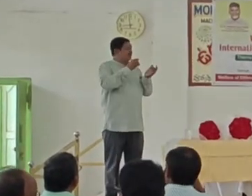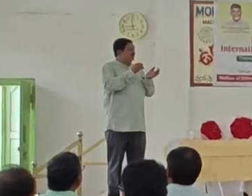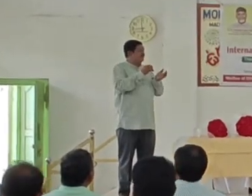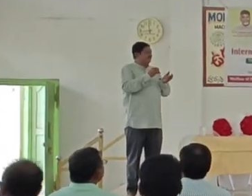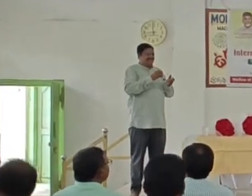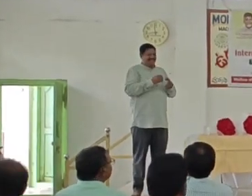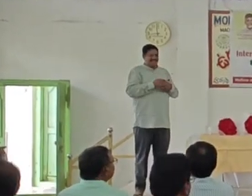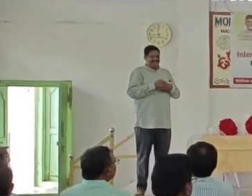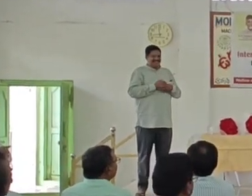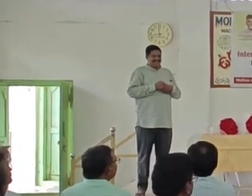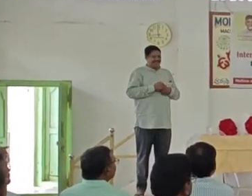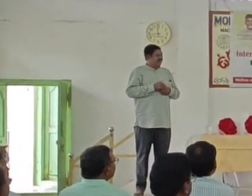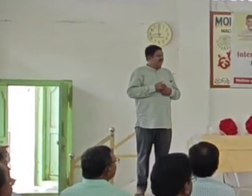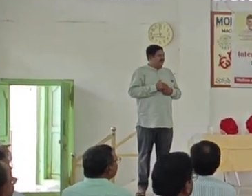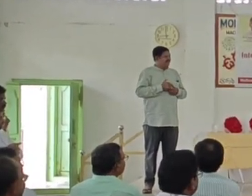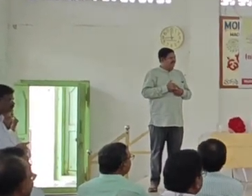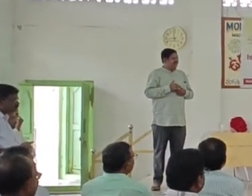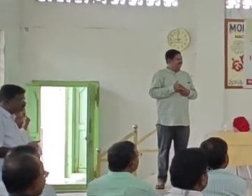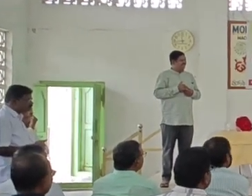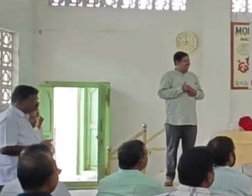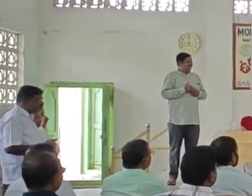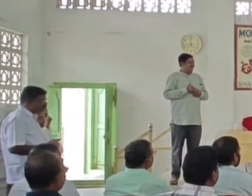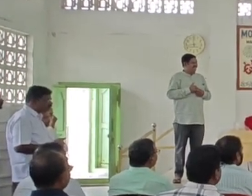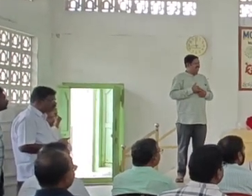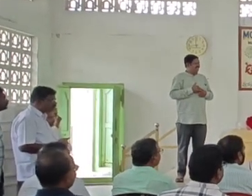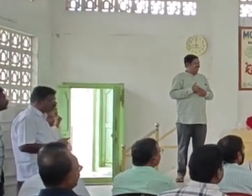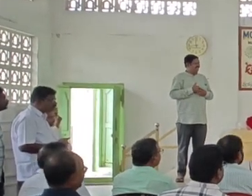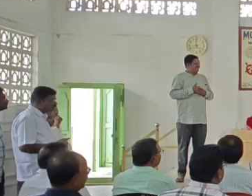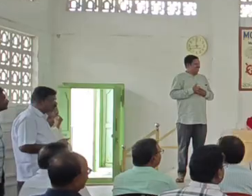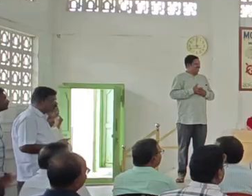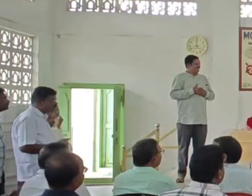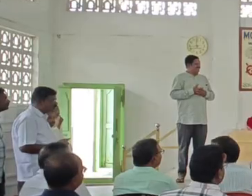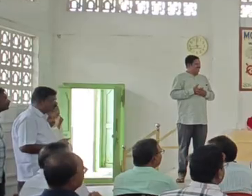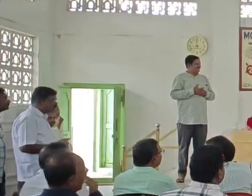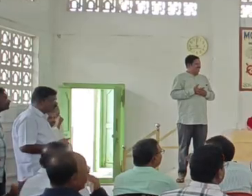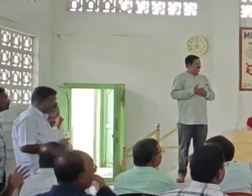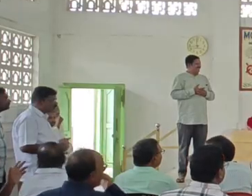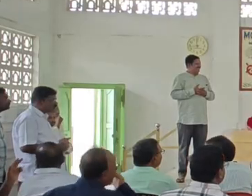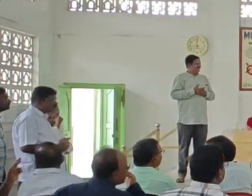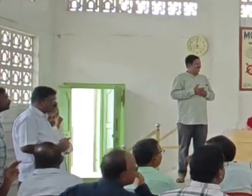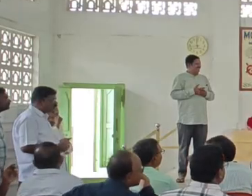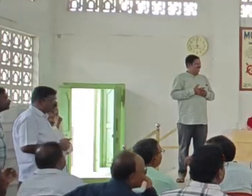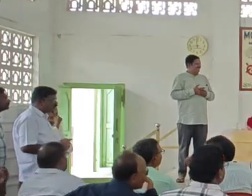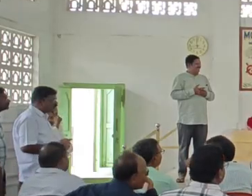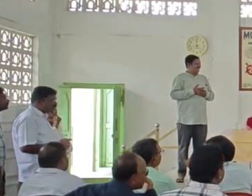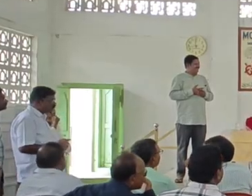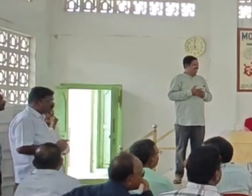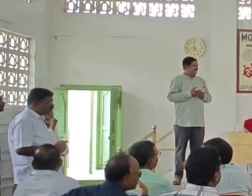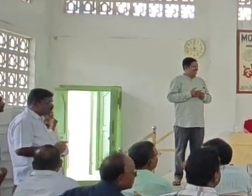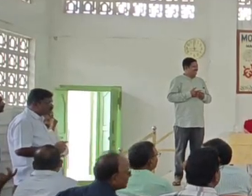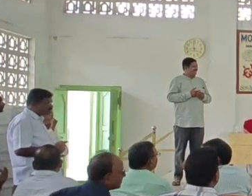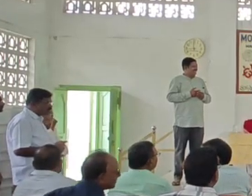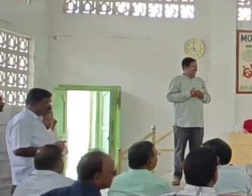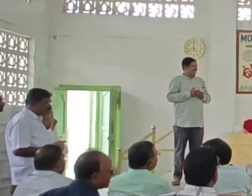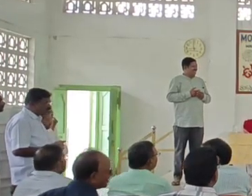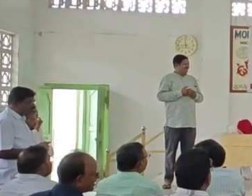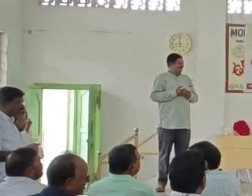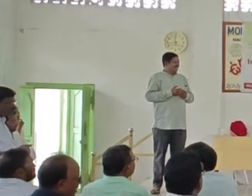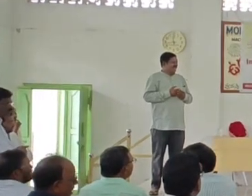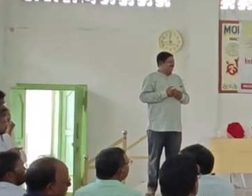అదే ఫోన్లు అనేది మాట్లాడుకుంటాం కదా, అంటే అది తక్కువ ర్యామ్ ఉంటుంది కాబట్టి మీ అవసరానికి తగ్గట్టుగా ఉపయోగించుకోనండి.